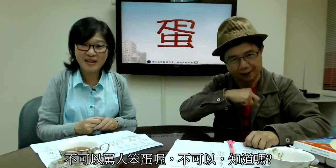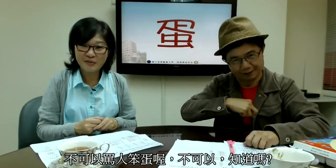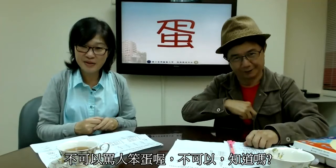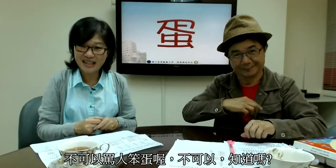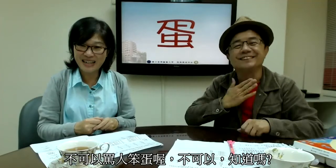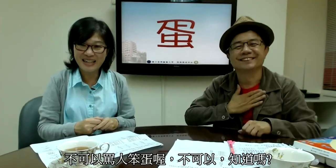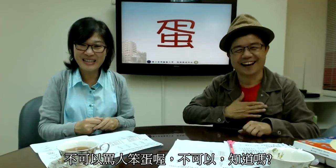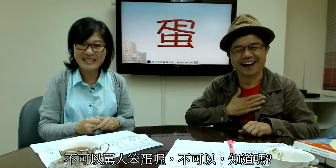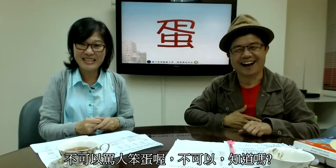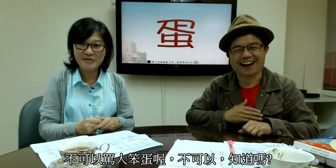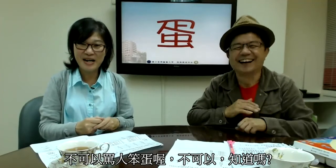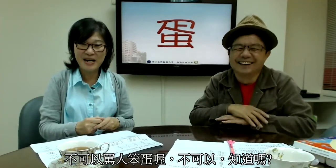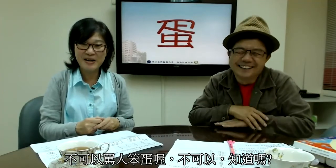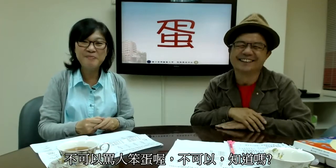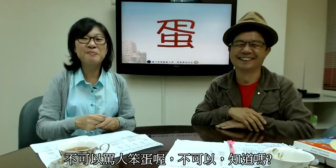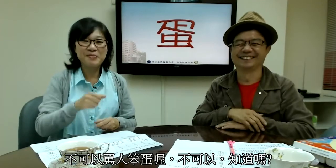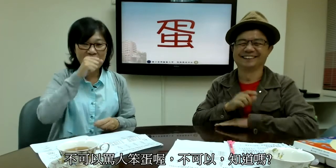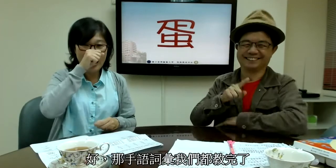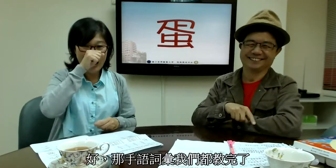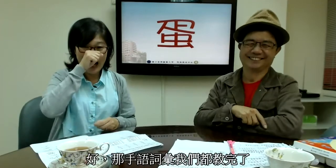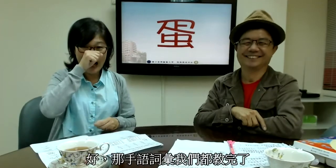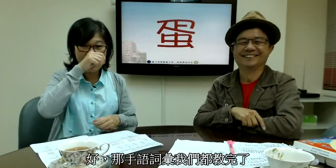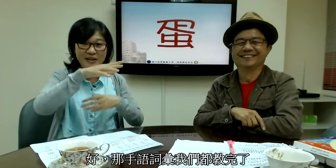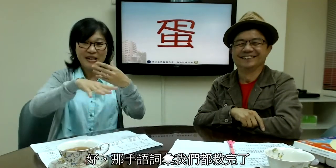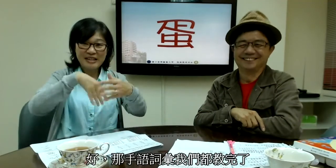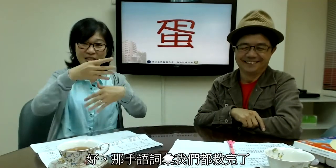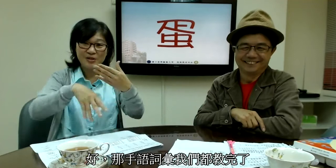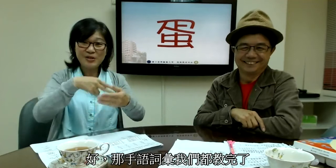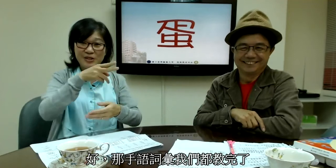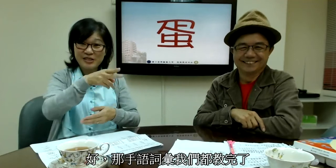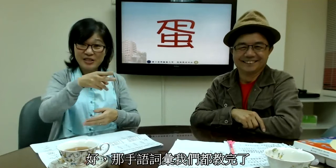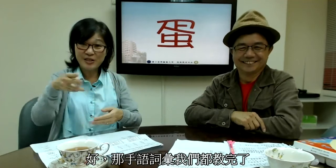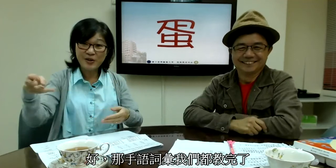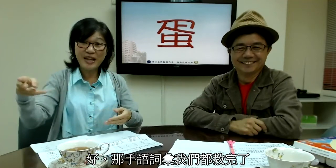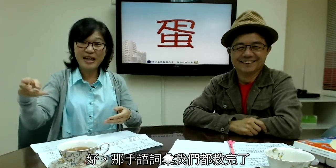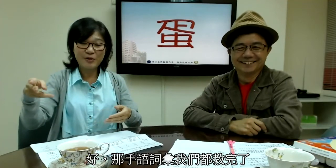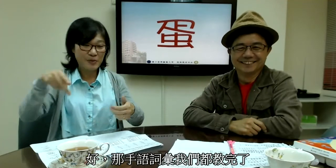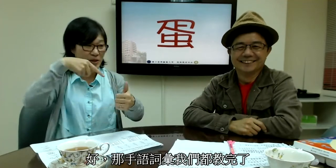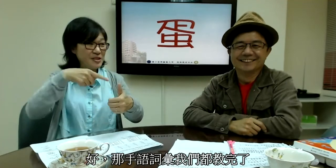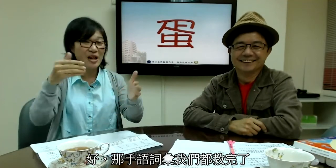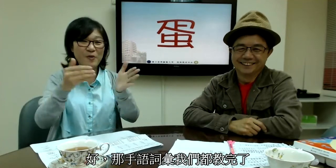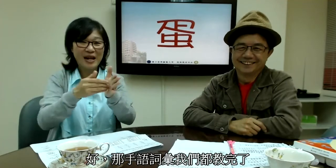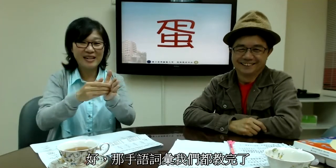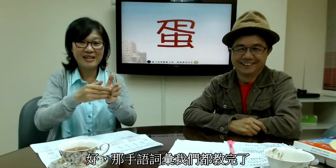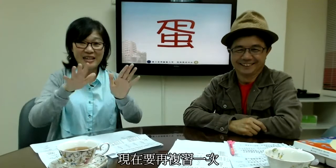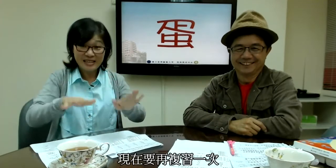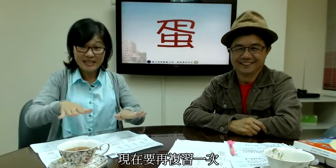不可以，知道吗？好，那手语词汇我们都教完了，现在